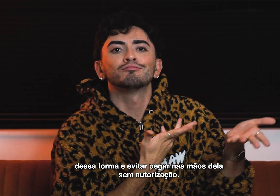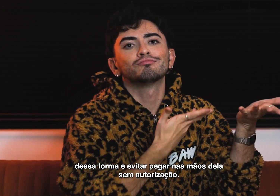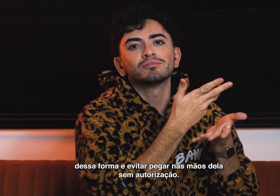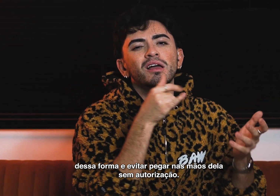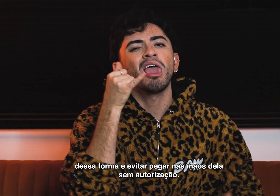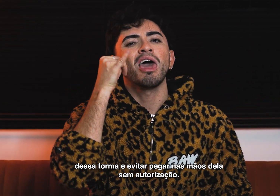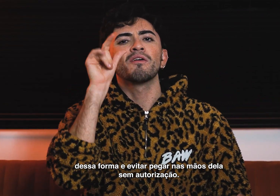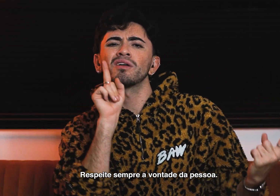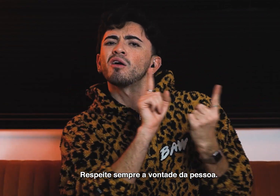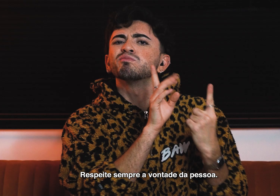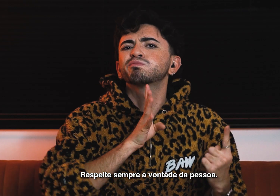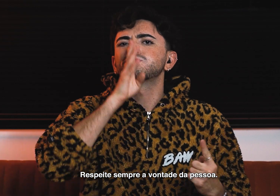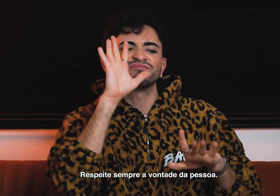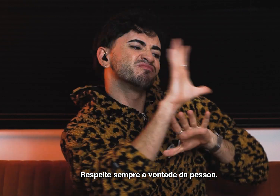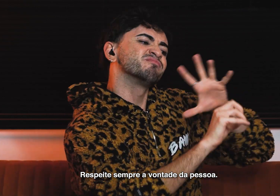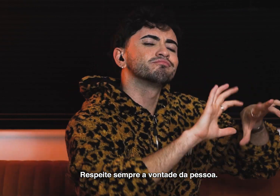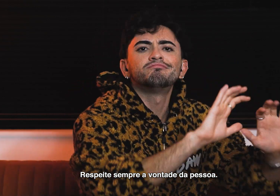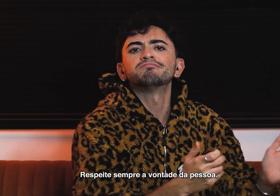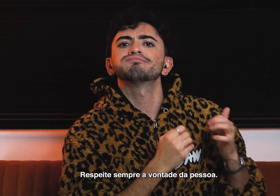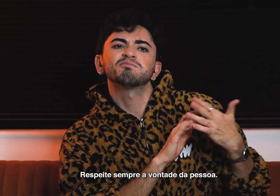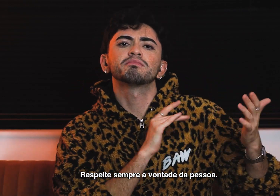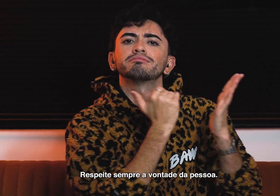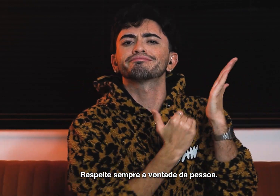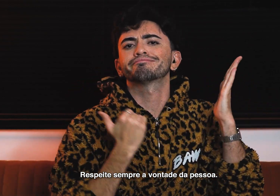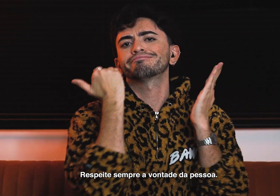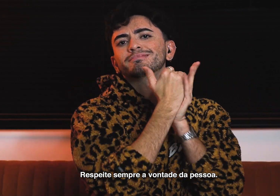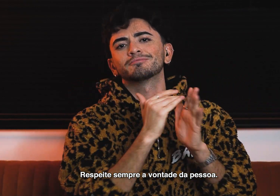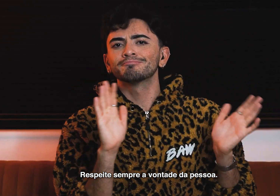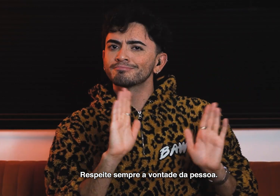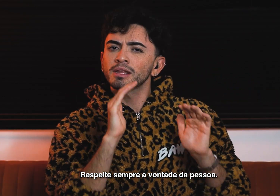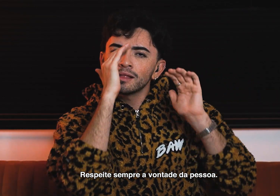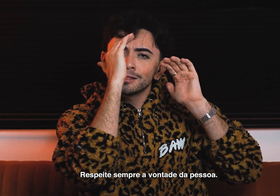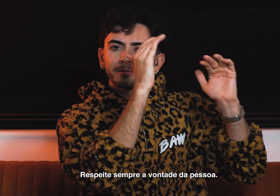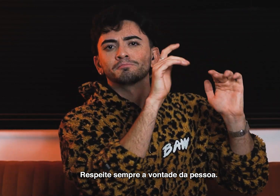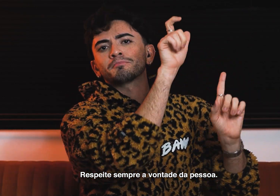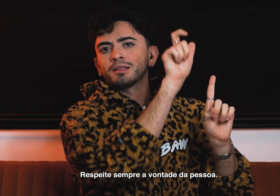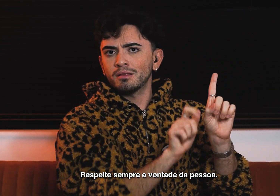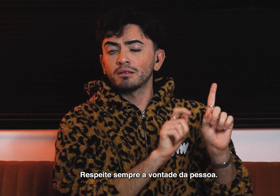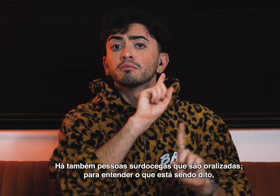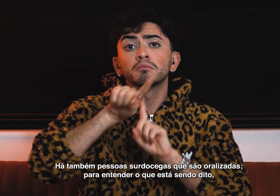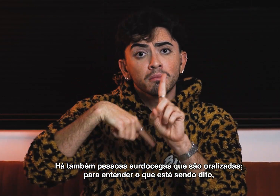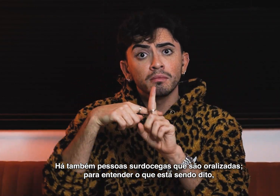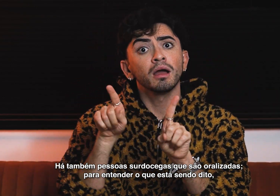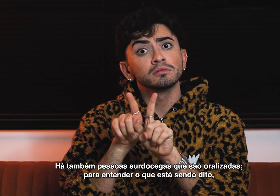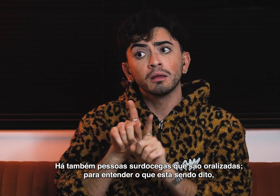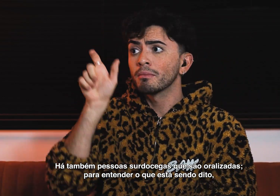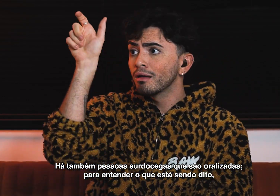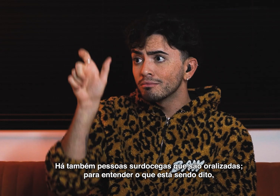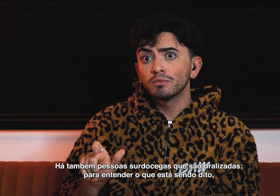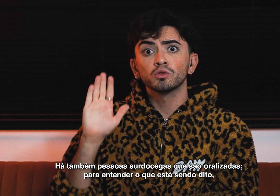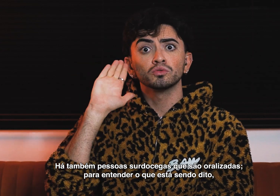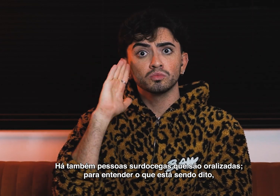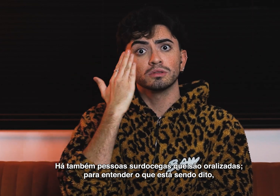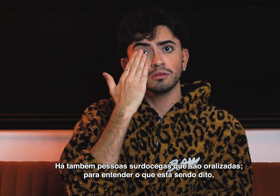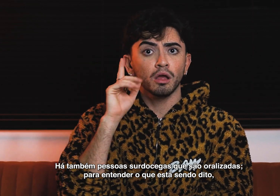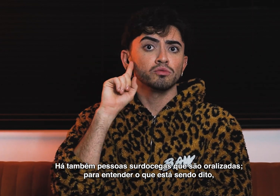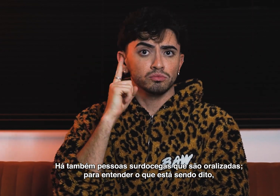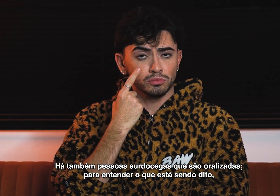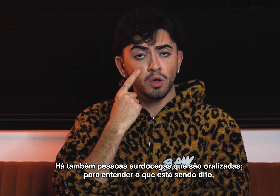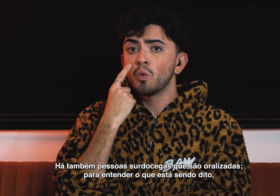evitar pegar nas mãos dela sem autorização. Respeite sempre a vontade da pessoa. Há também pessoas surdo-cegas que são